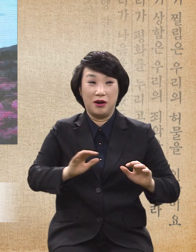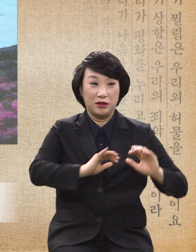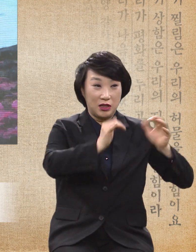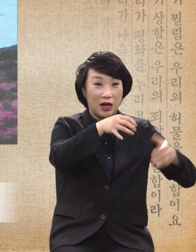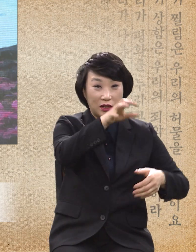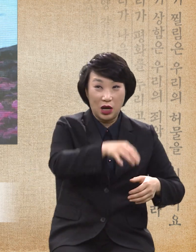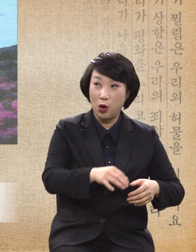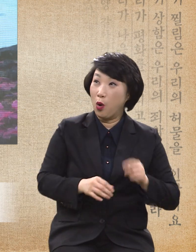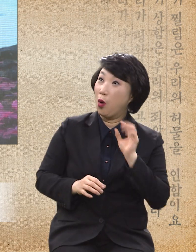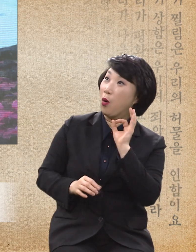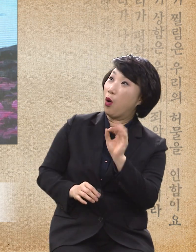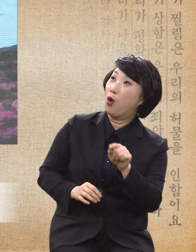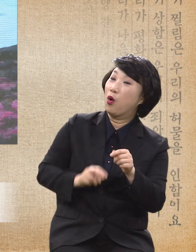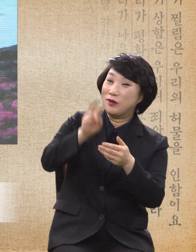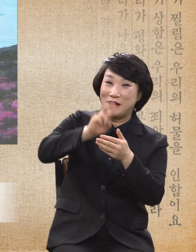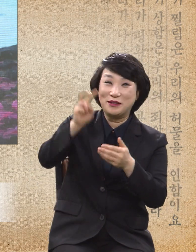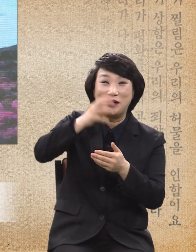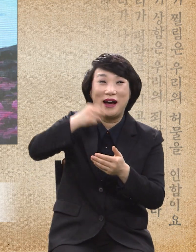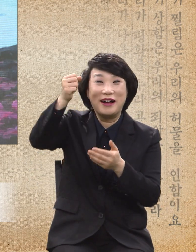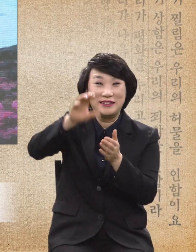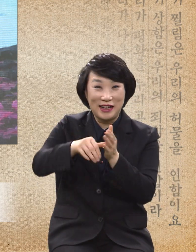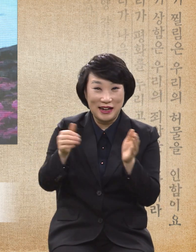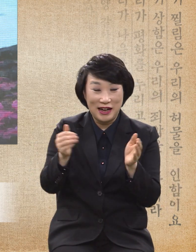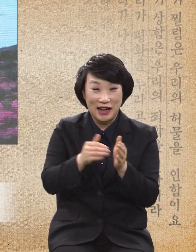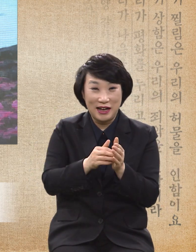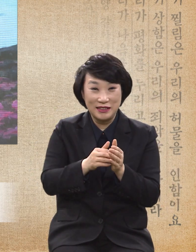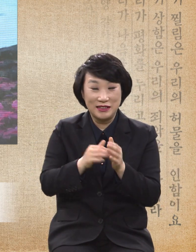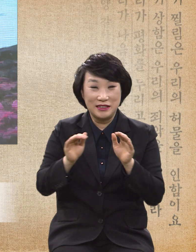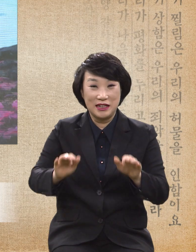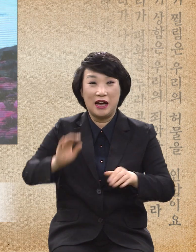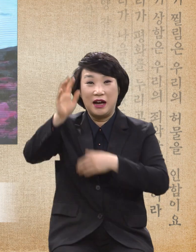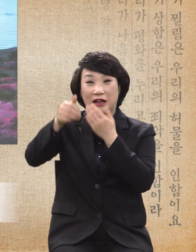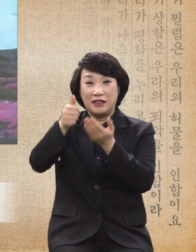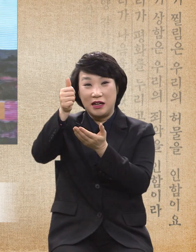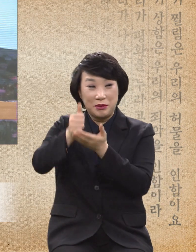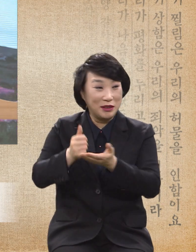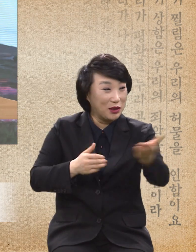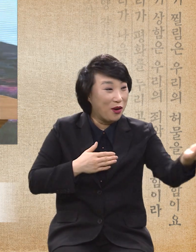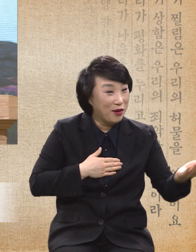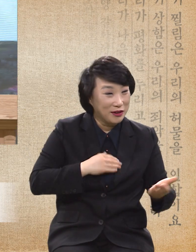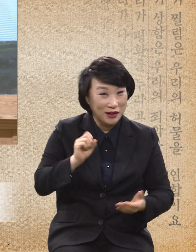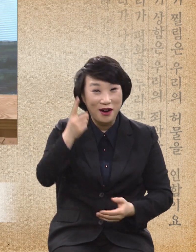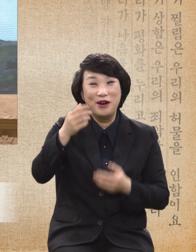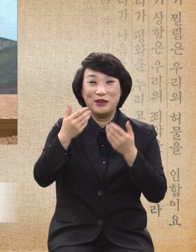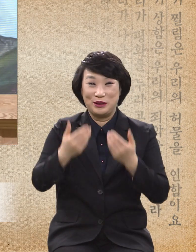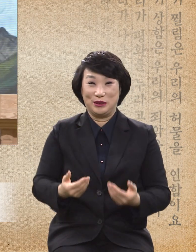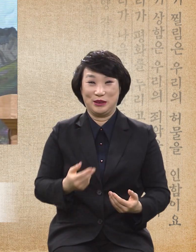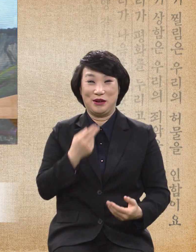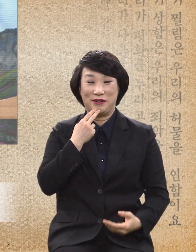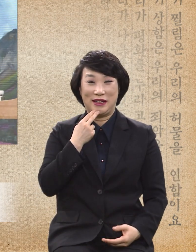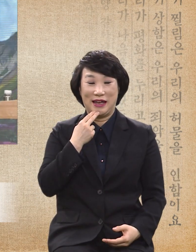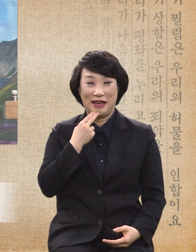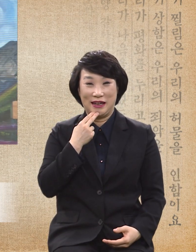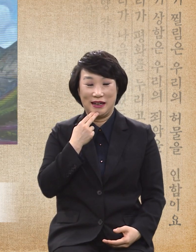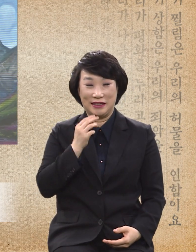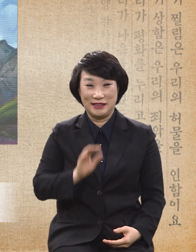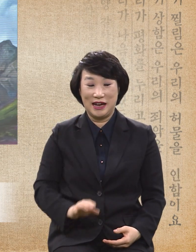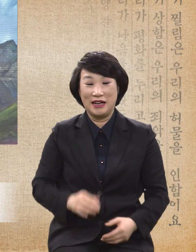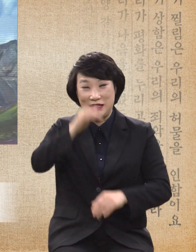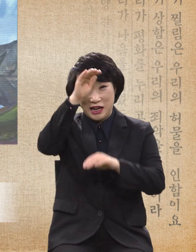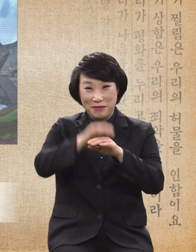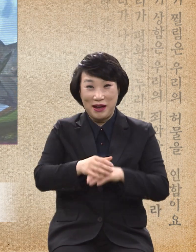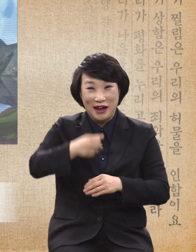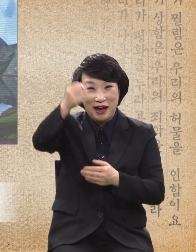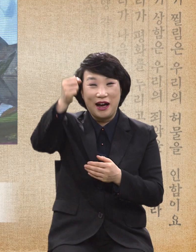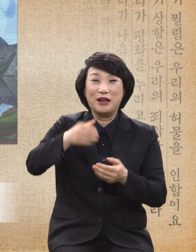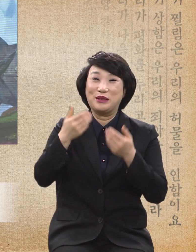세상에서 찬송을 받게 하시기까지 하나님이 너 때문에 쉬지 못하게 하라. 예배를